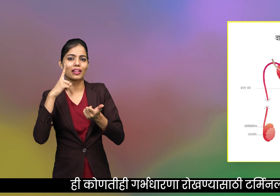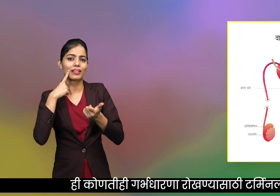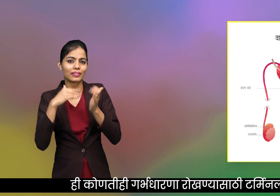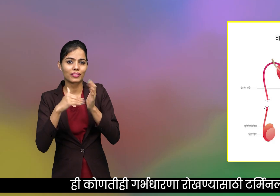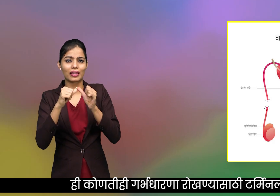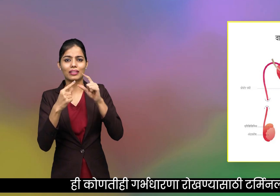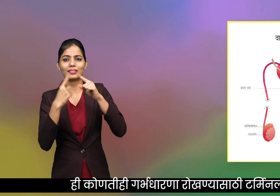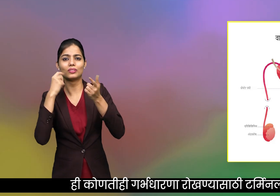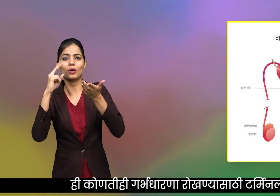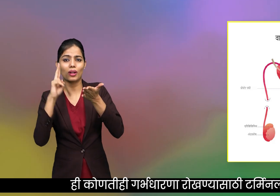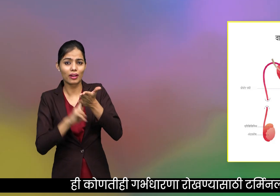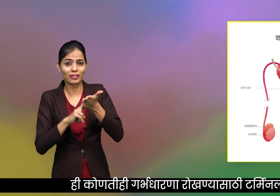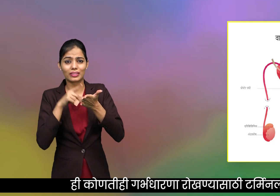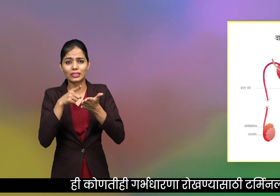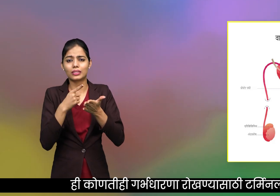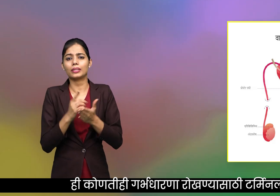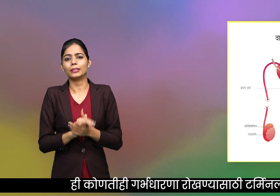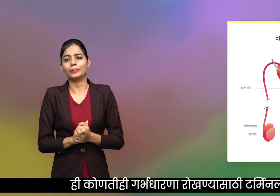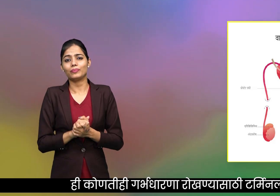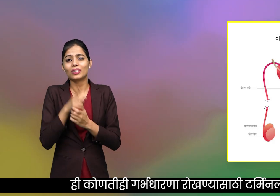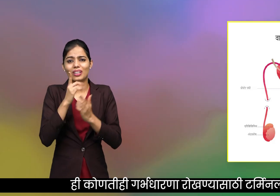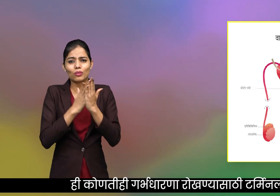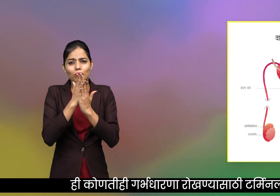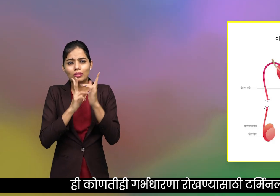रोखण्यासाठी टर्मिनल पद्धती आहे.